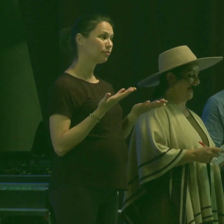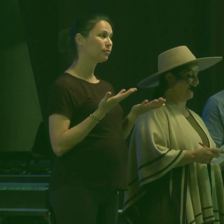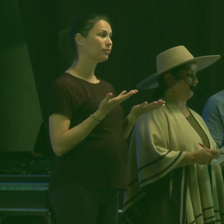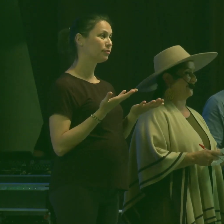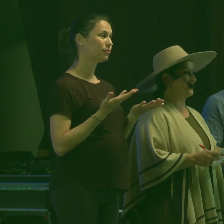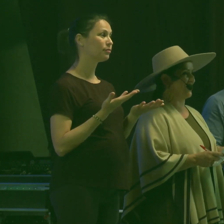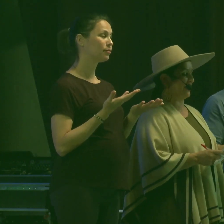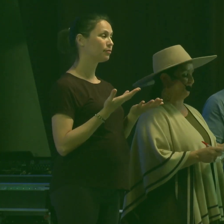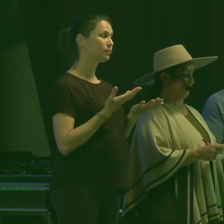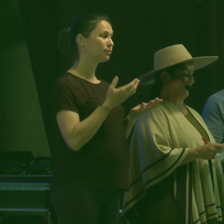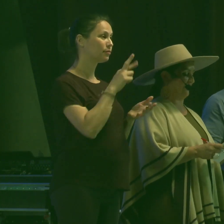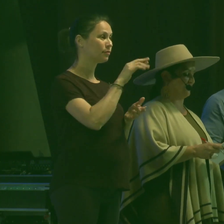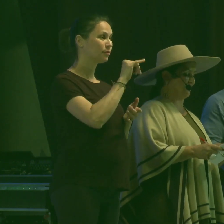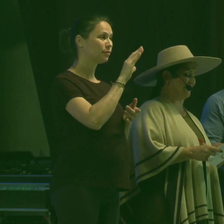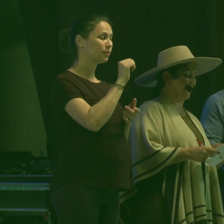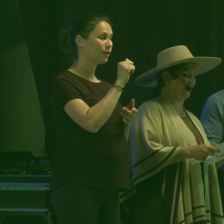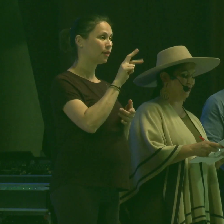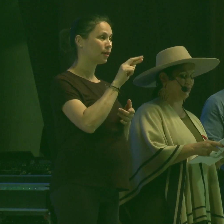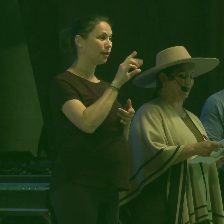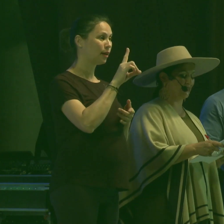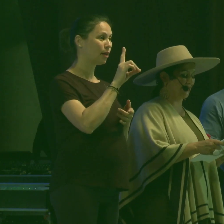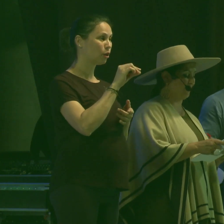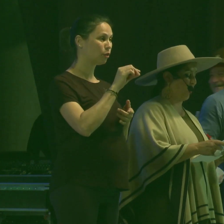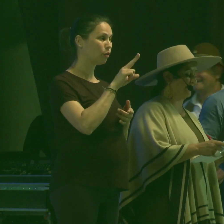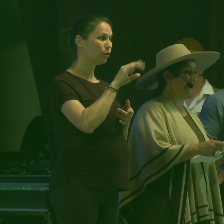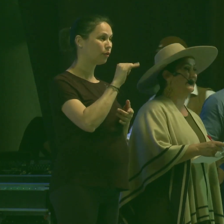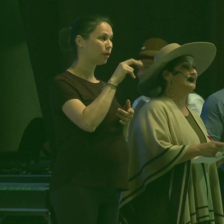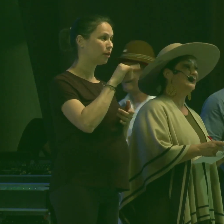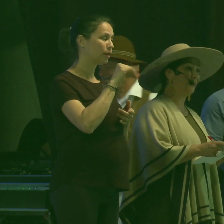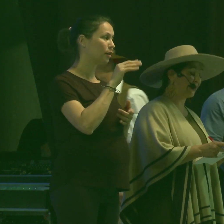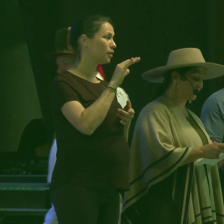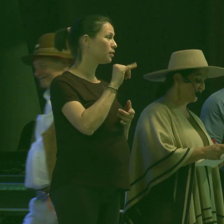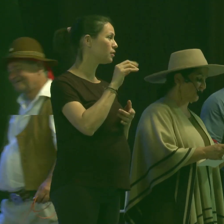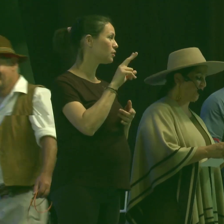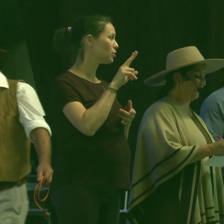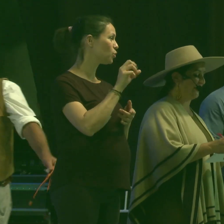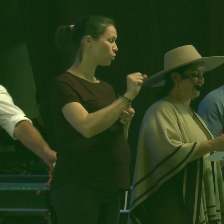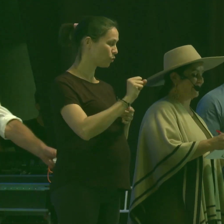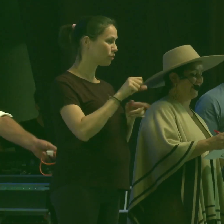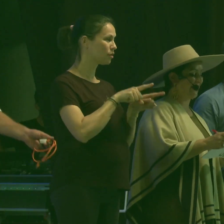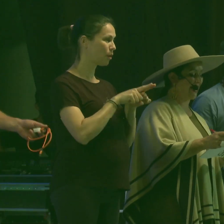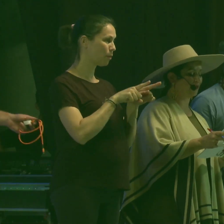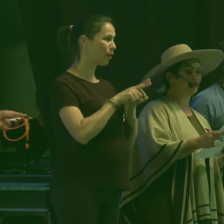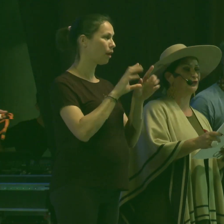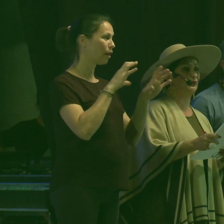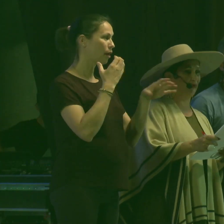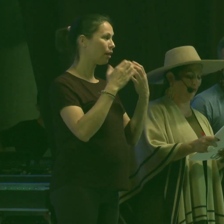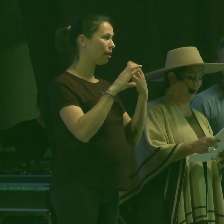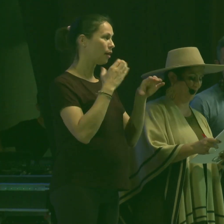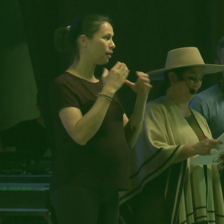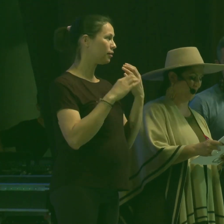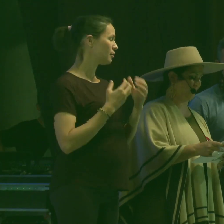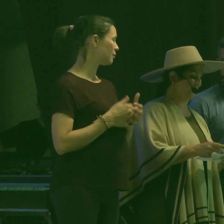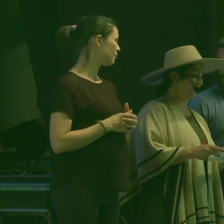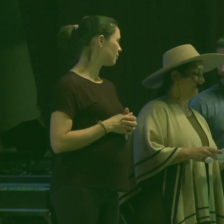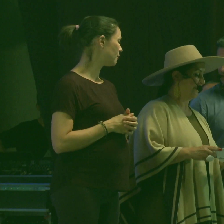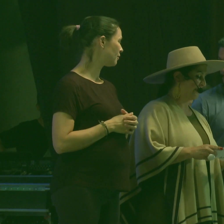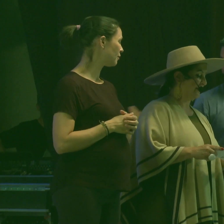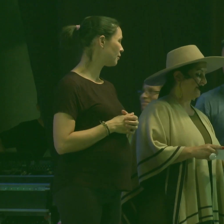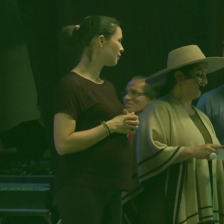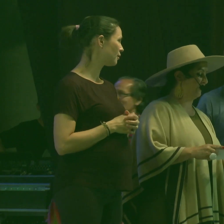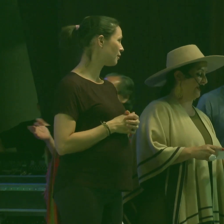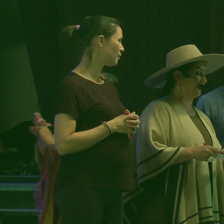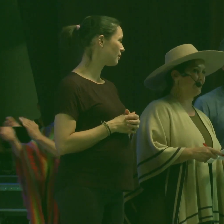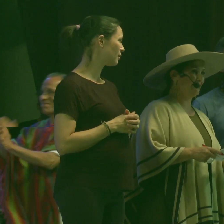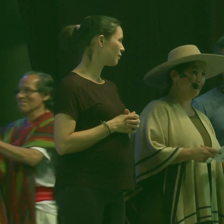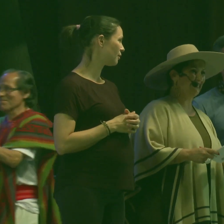do Ricardo Pacheco, do Vinícius Santos, Delcita Borda, Martim Coplas e Ricardo Tubino. Olha aí.